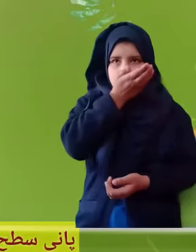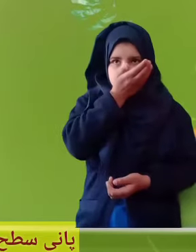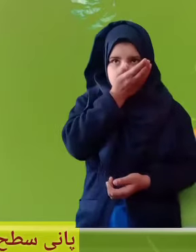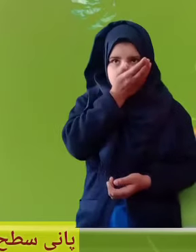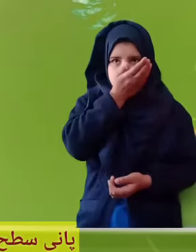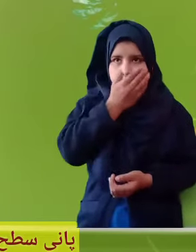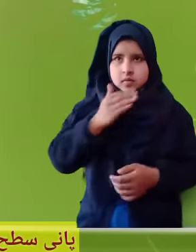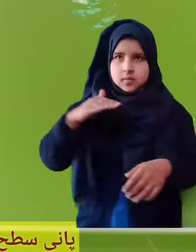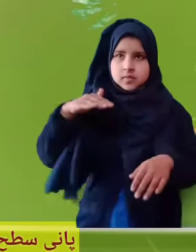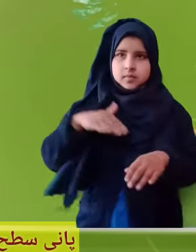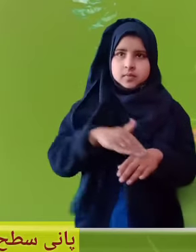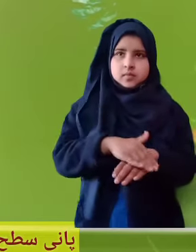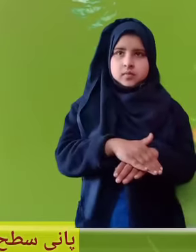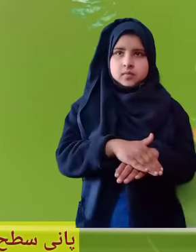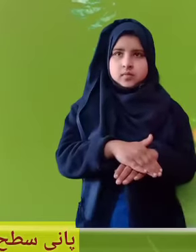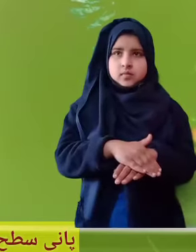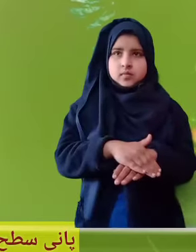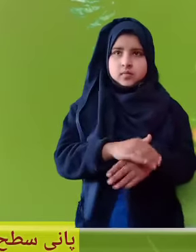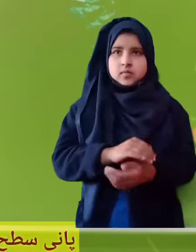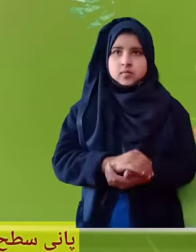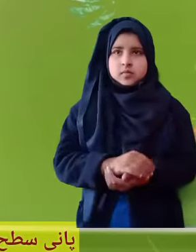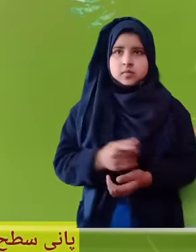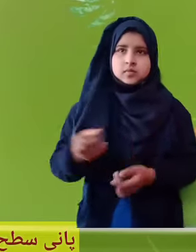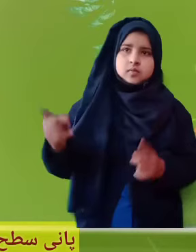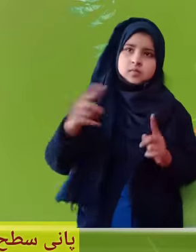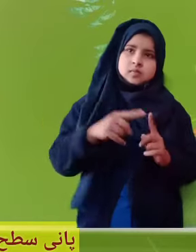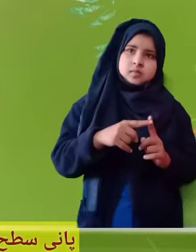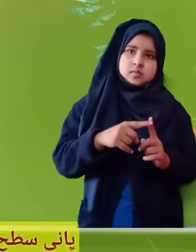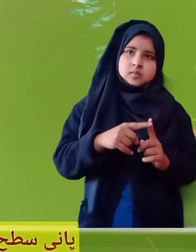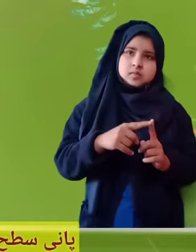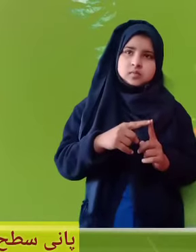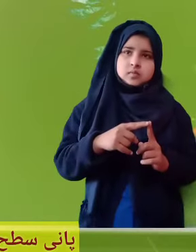पानी सतह तक